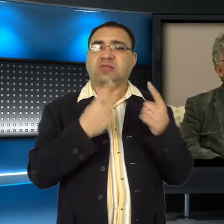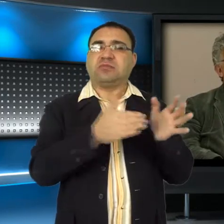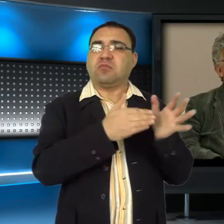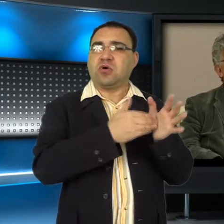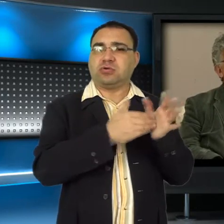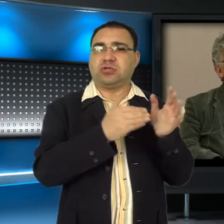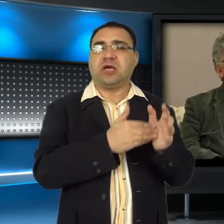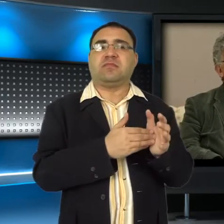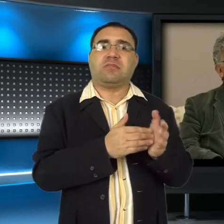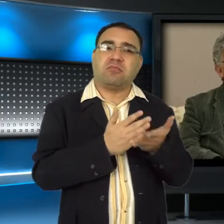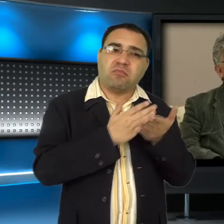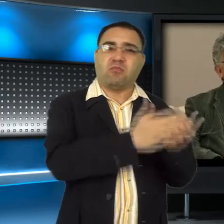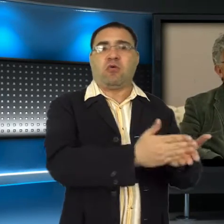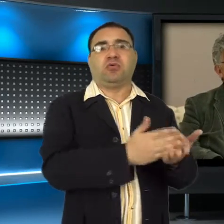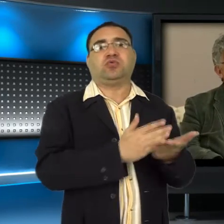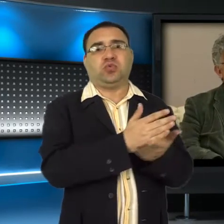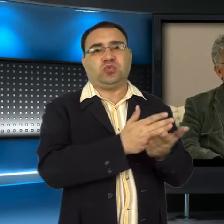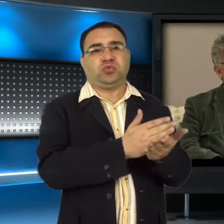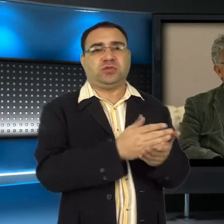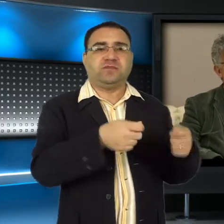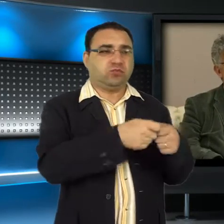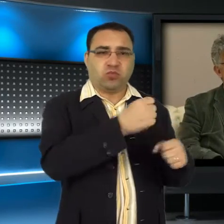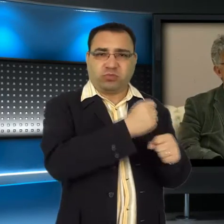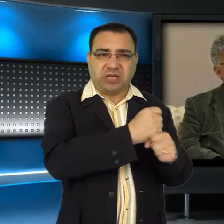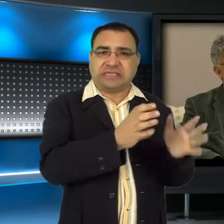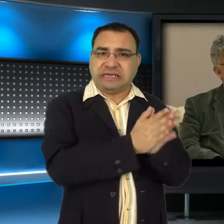potrzebę i usług i współpracy